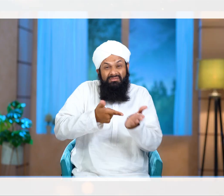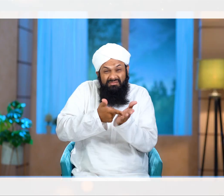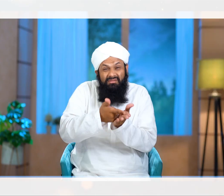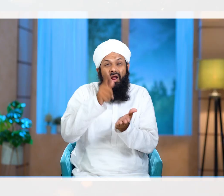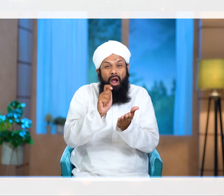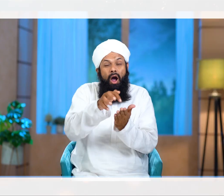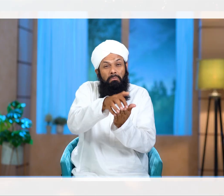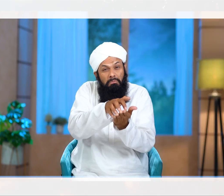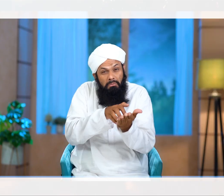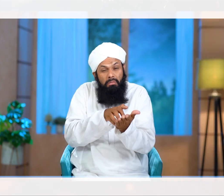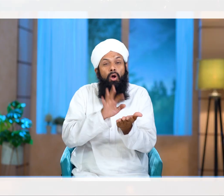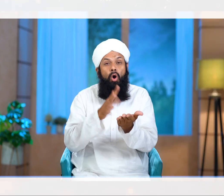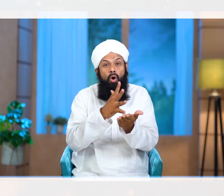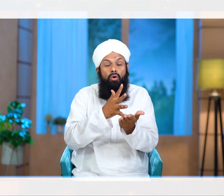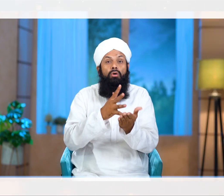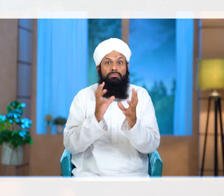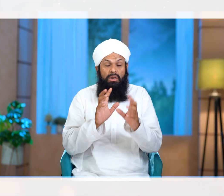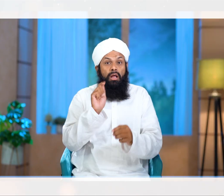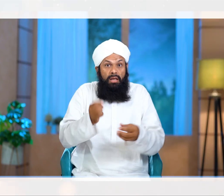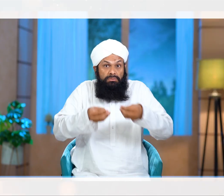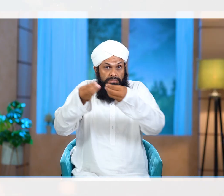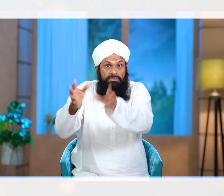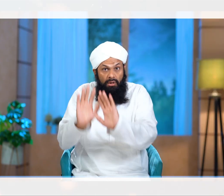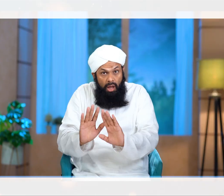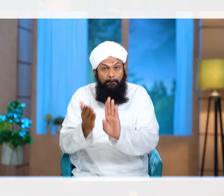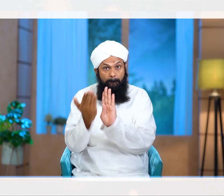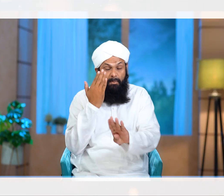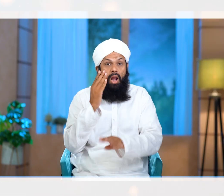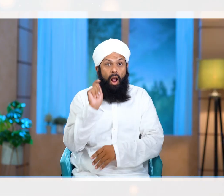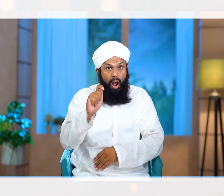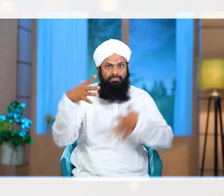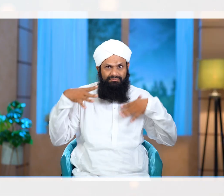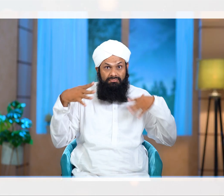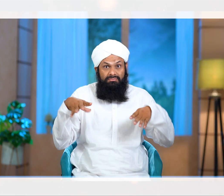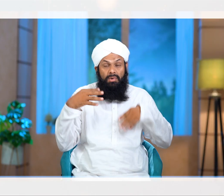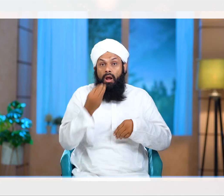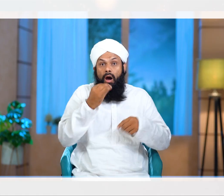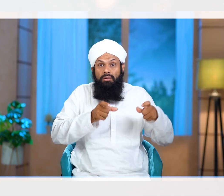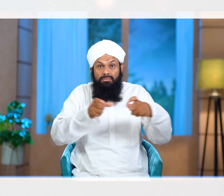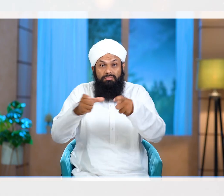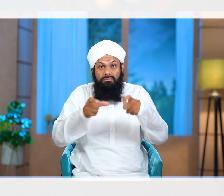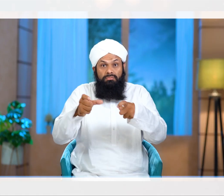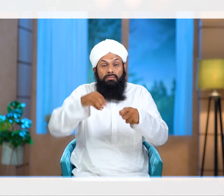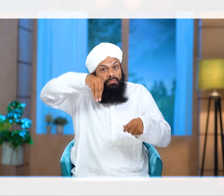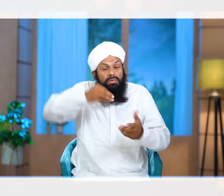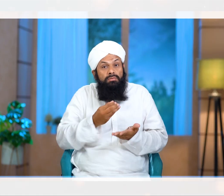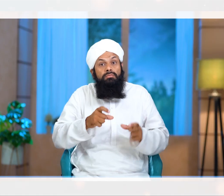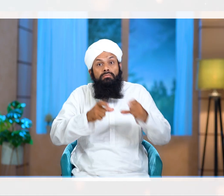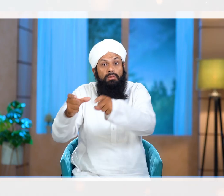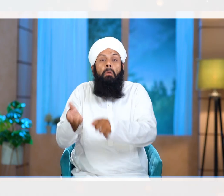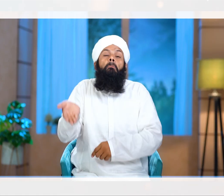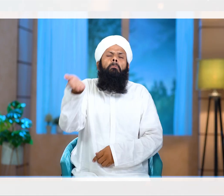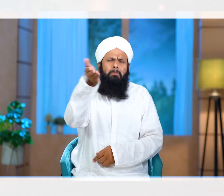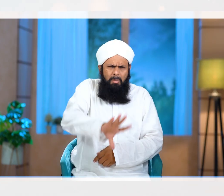کہاں سے؟ تو اس کو میں نے کھیتی باڑی کرنے اور روزی روٹی کمانے کے لیے سامان دیا ہے تاکہ پہلے خود کھائے،